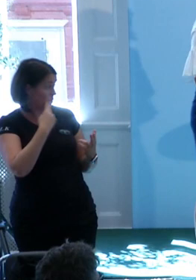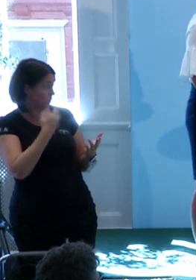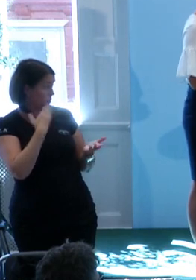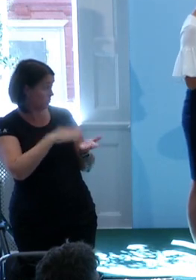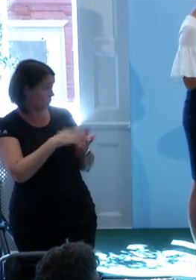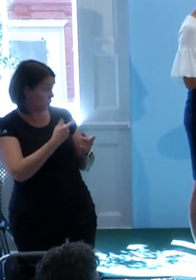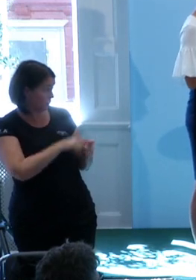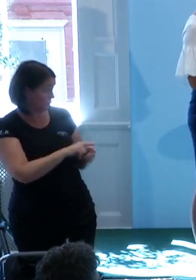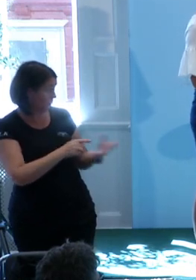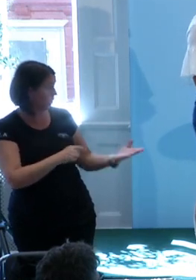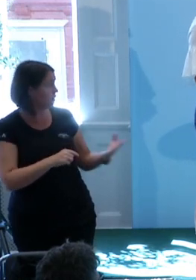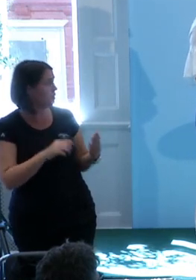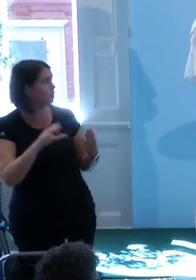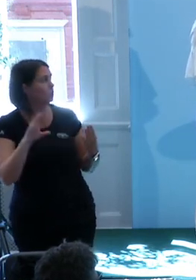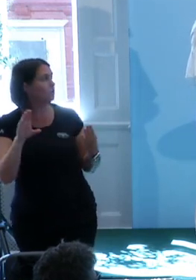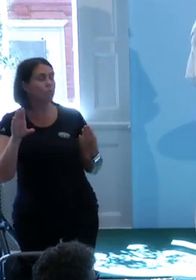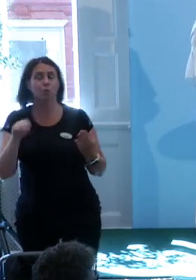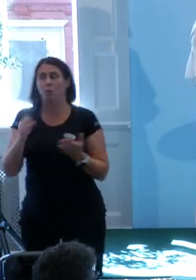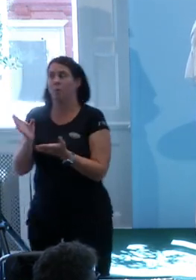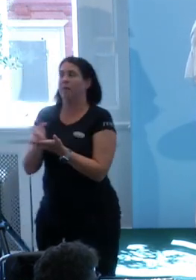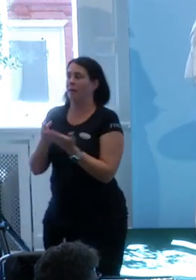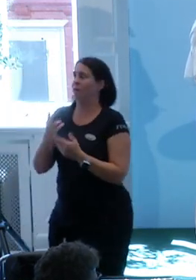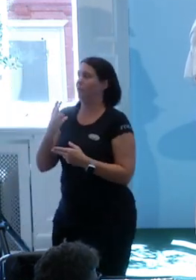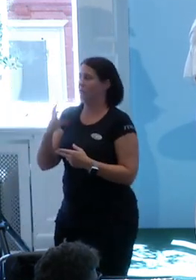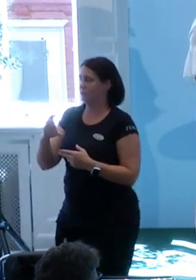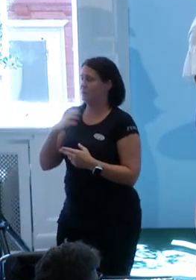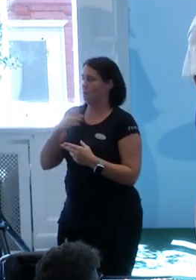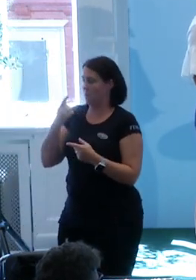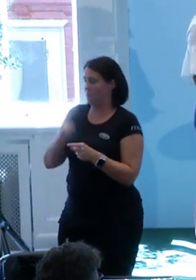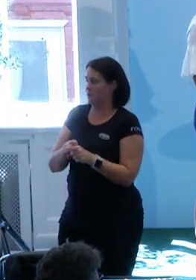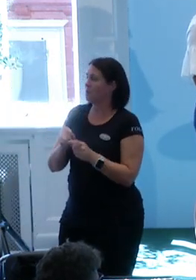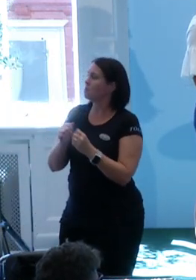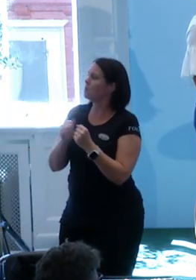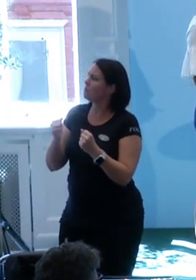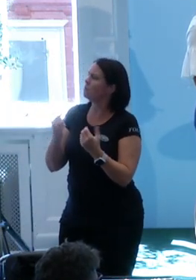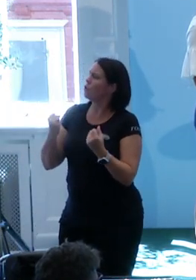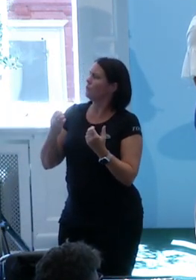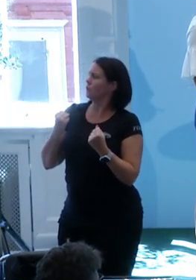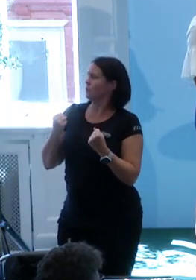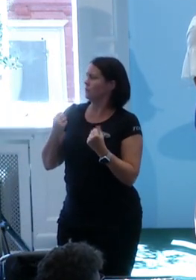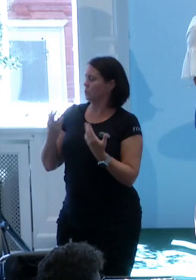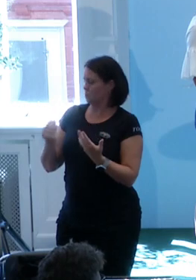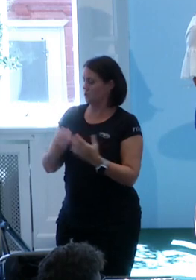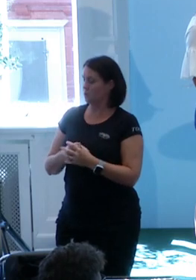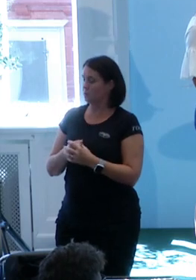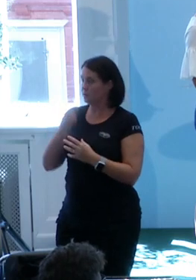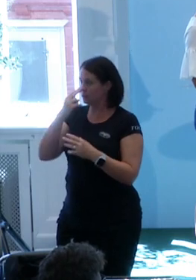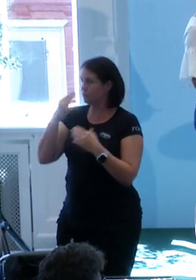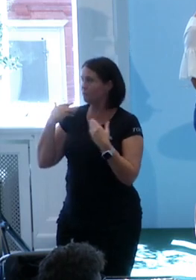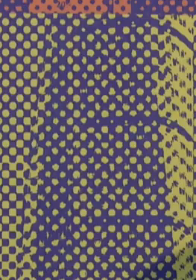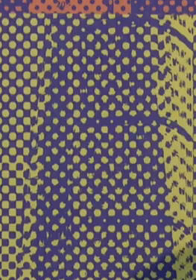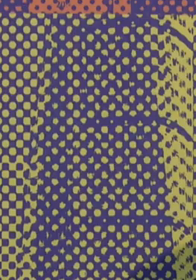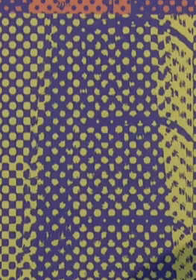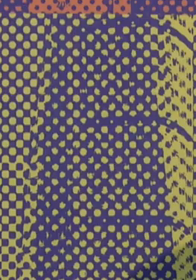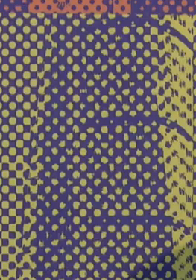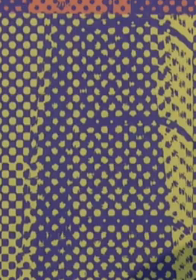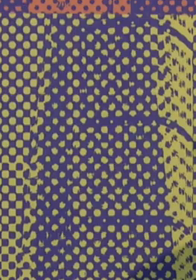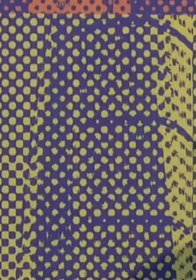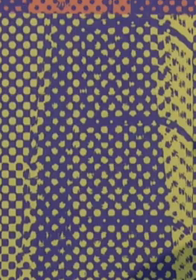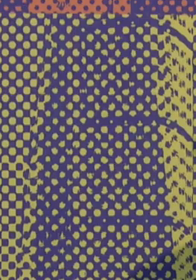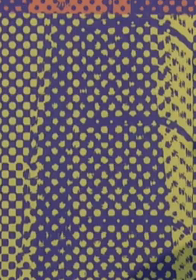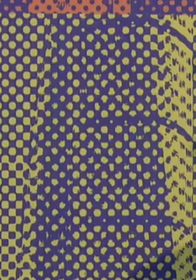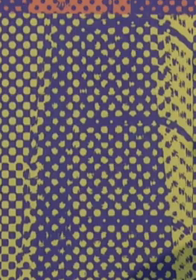med? Jo, delvis håller jag väl med. Men det som är viktigt här det är ju att titta framåt.